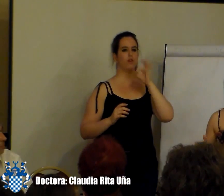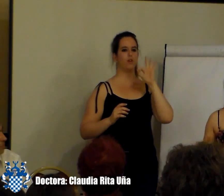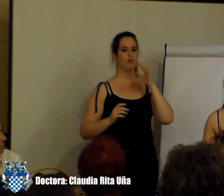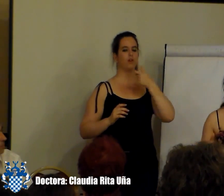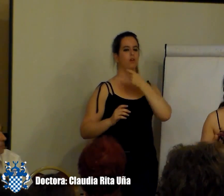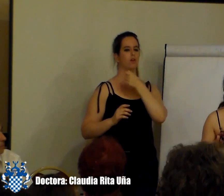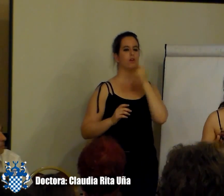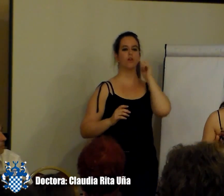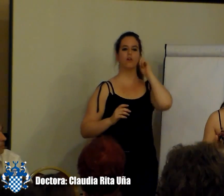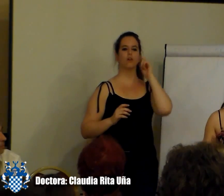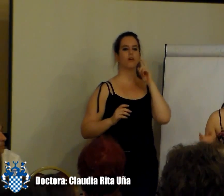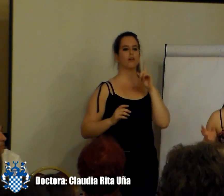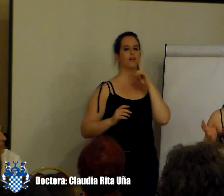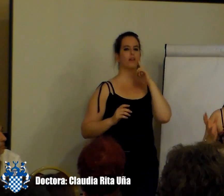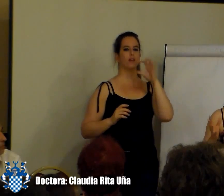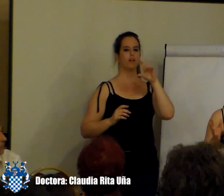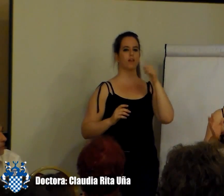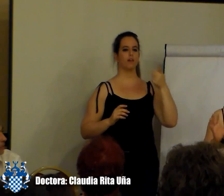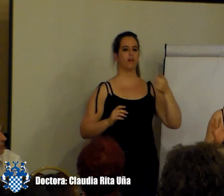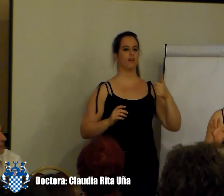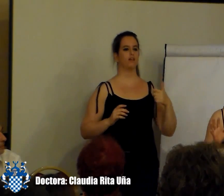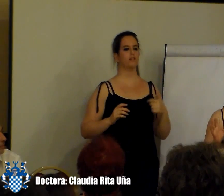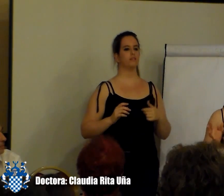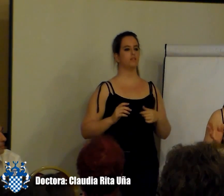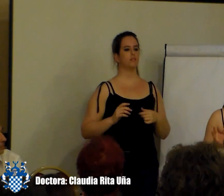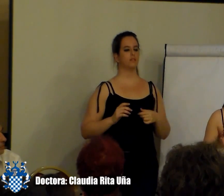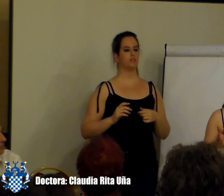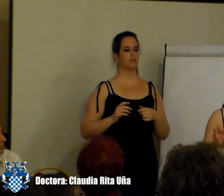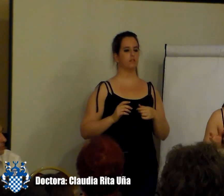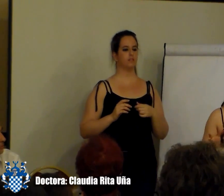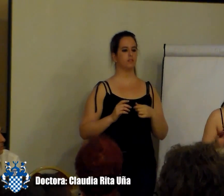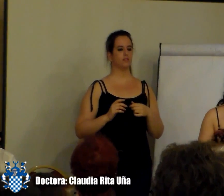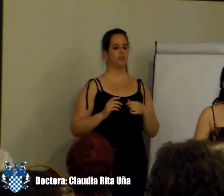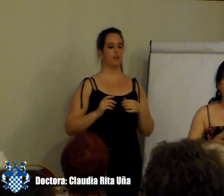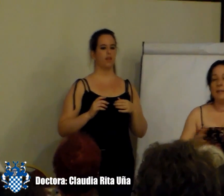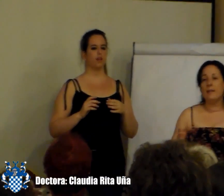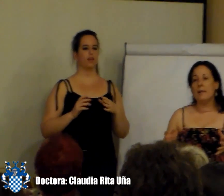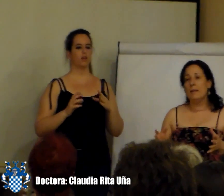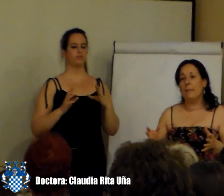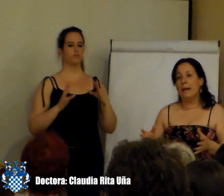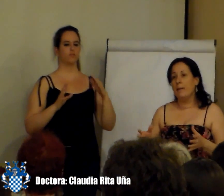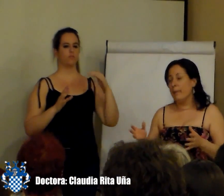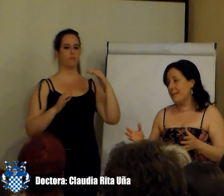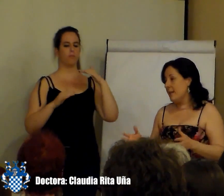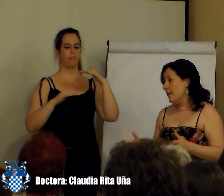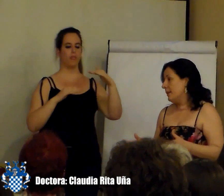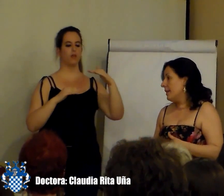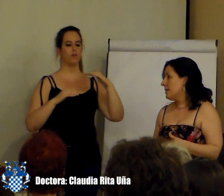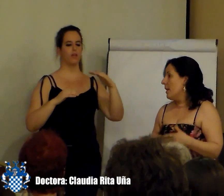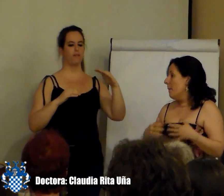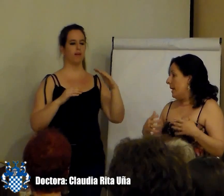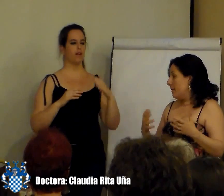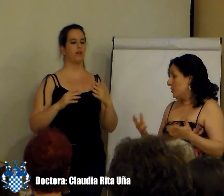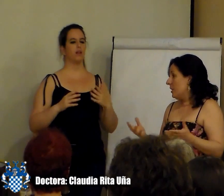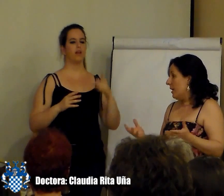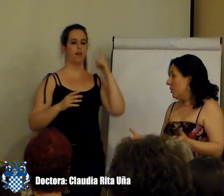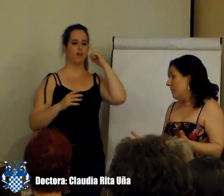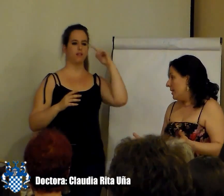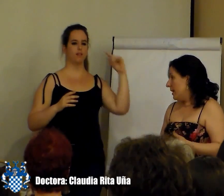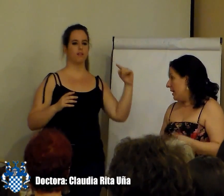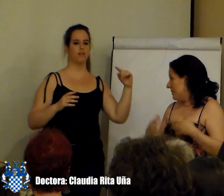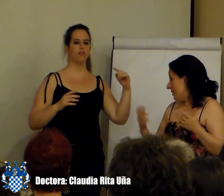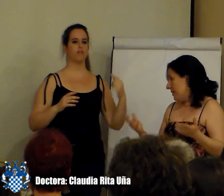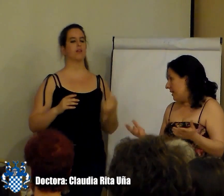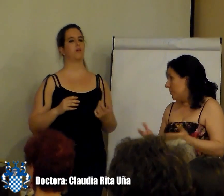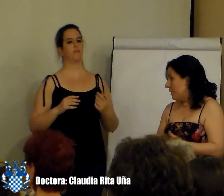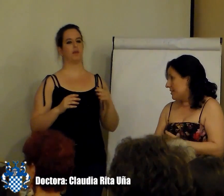Probablemente falten algunos conceptos porque traté de hacerlo a un nivel que sea entendible para pacientes, para personas